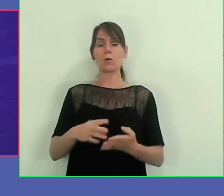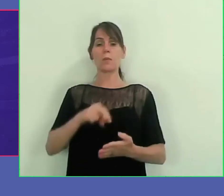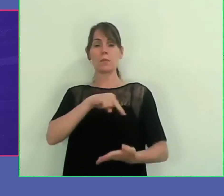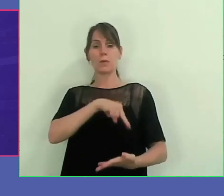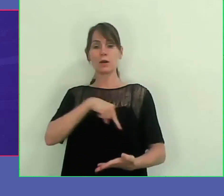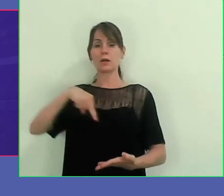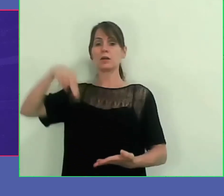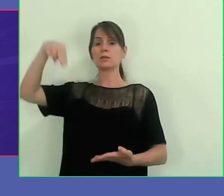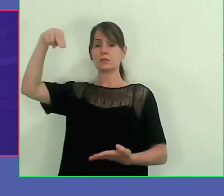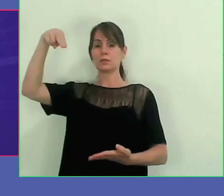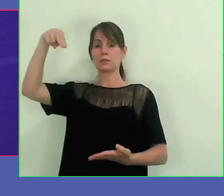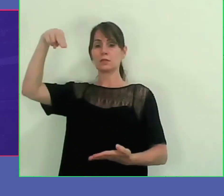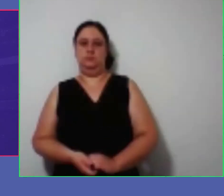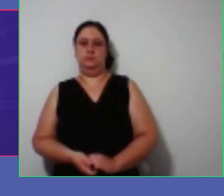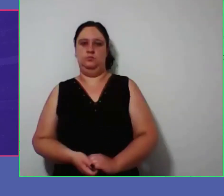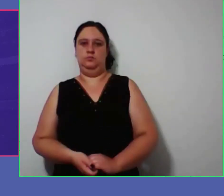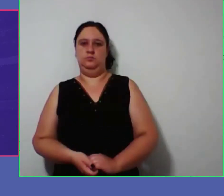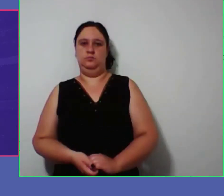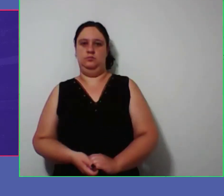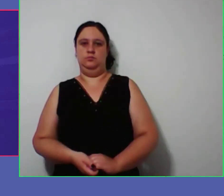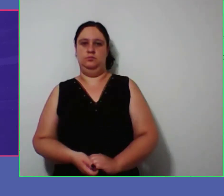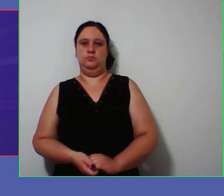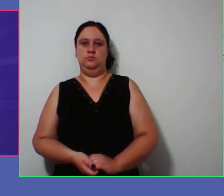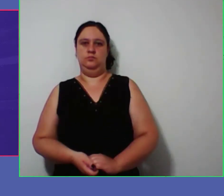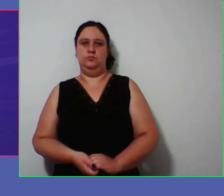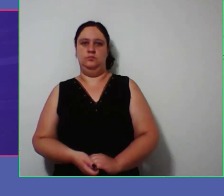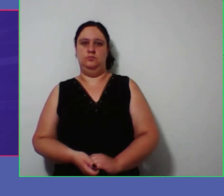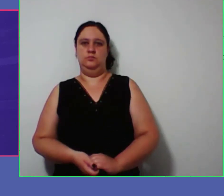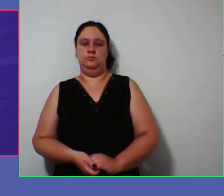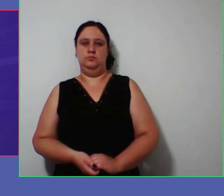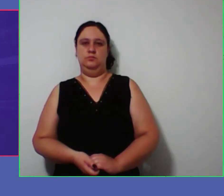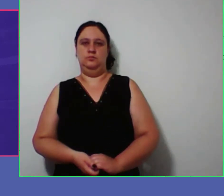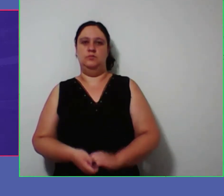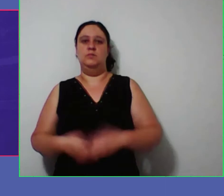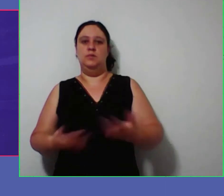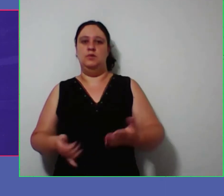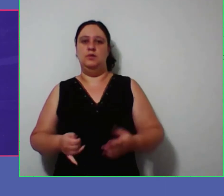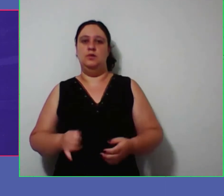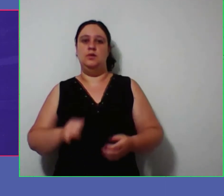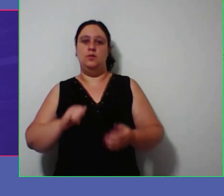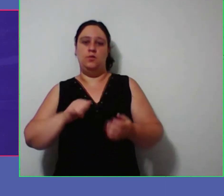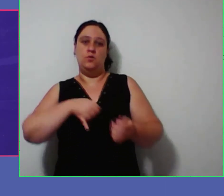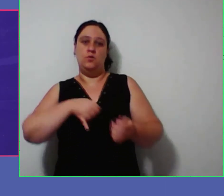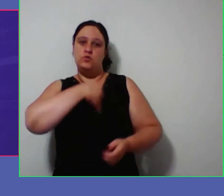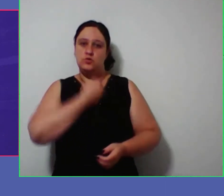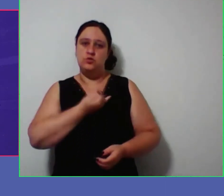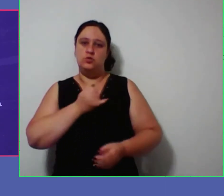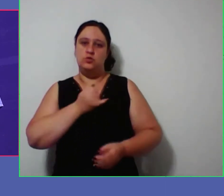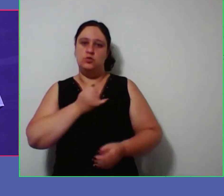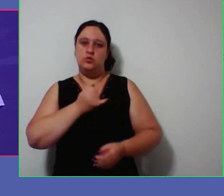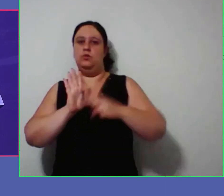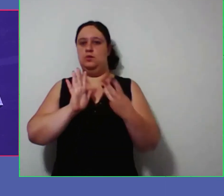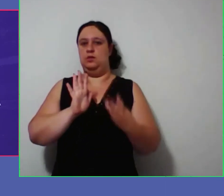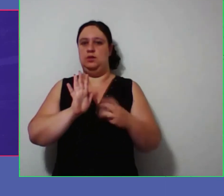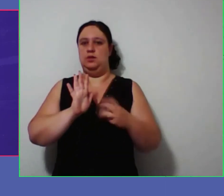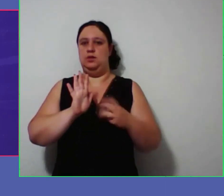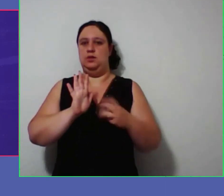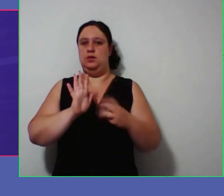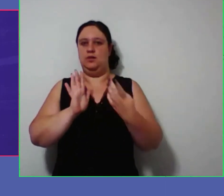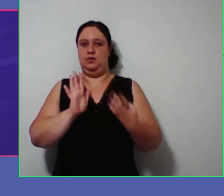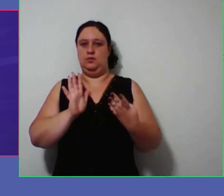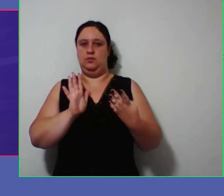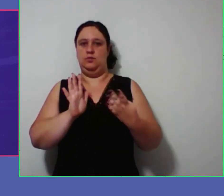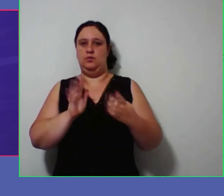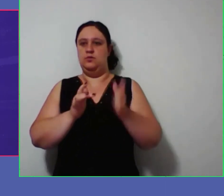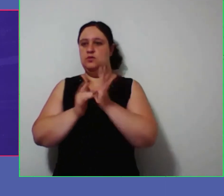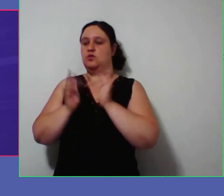Aí, na verdade, é uma explicação, né? João 3, 14, Jesus disse para o Nicodemos: e